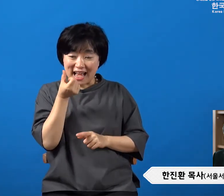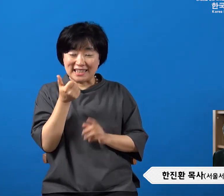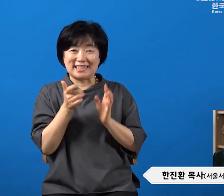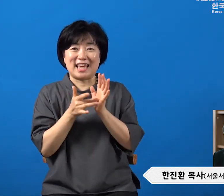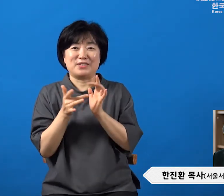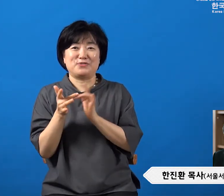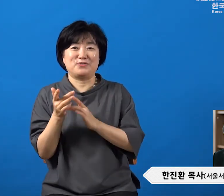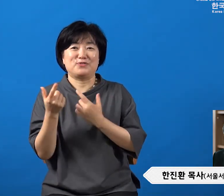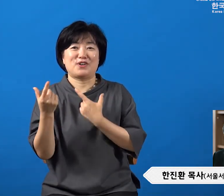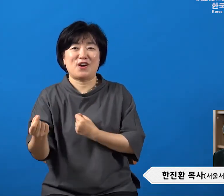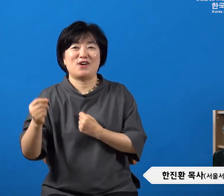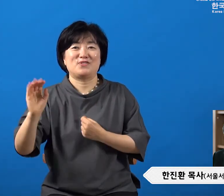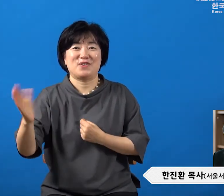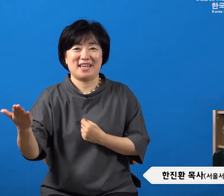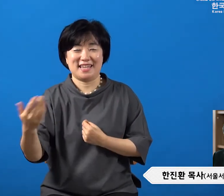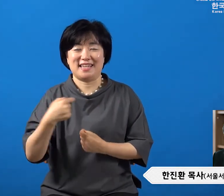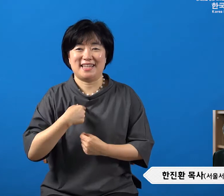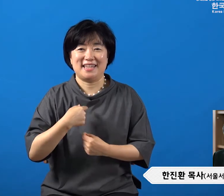되는 것이죠.